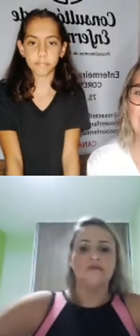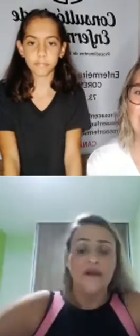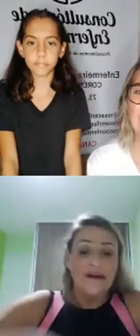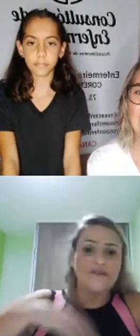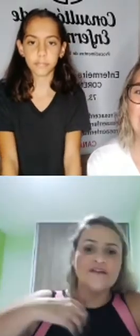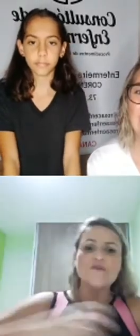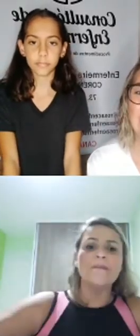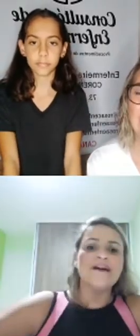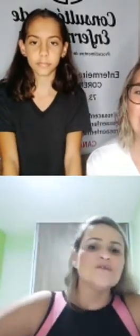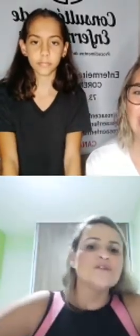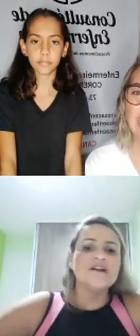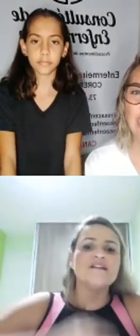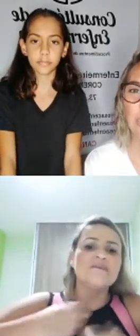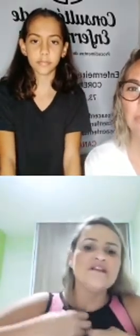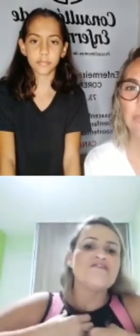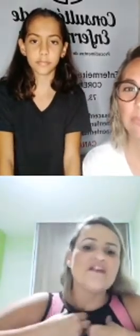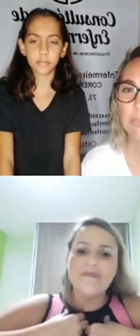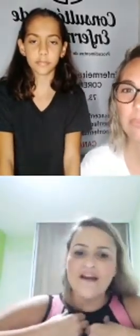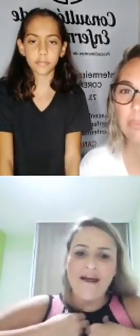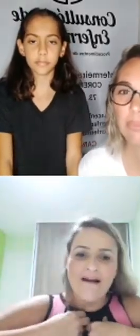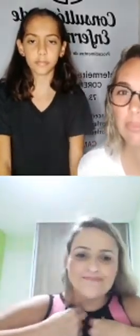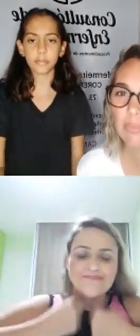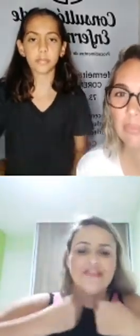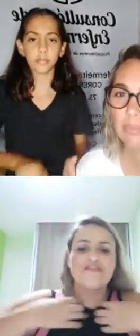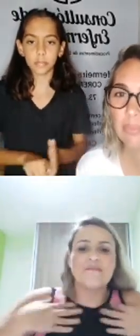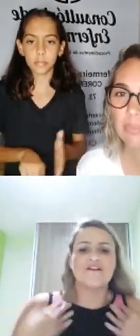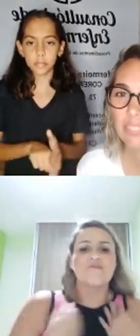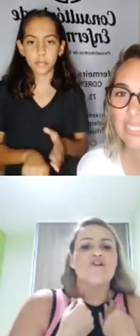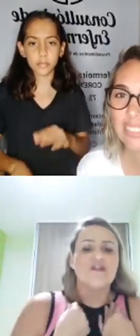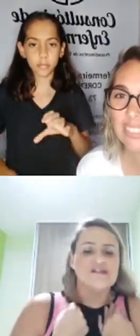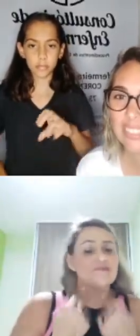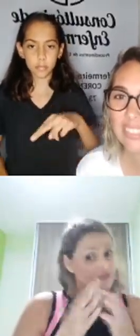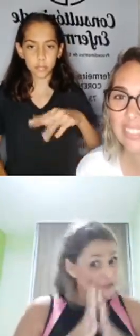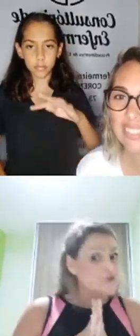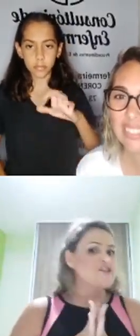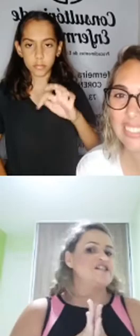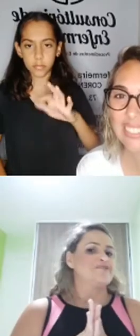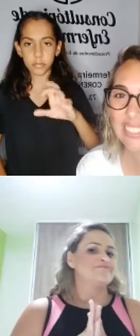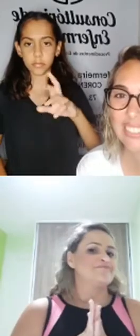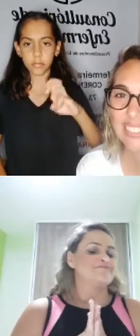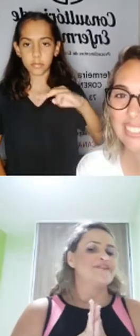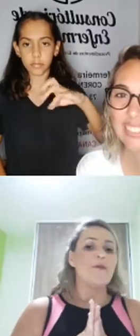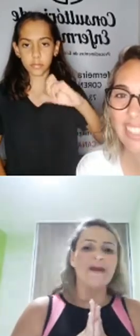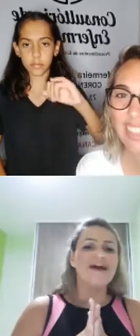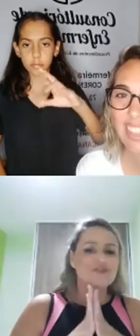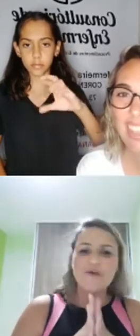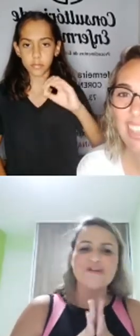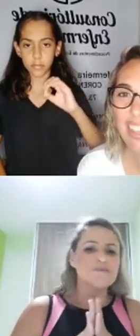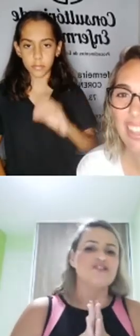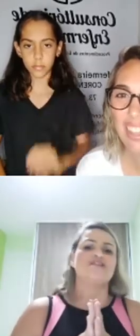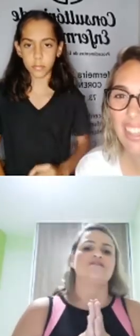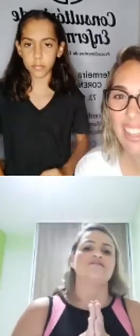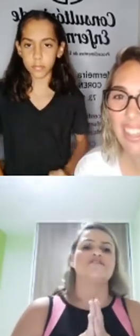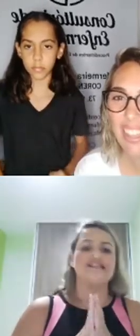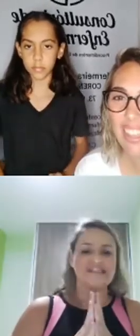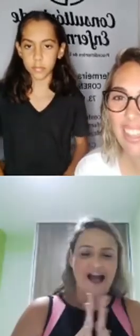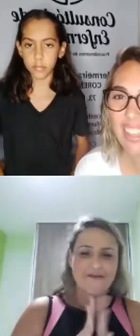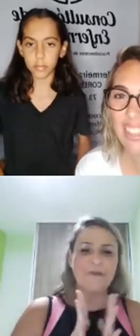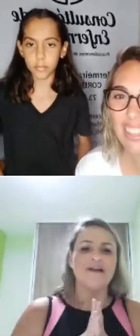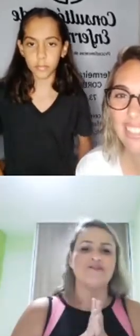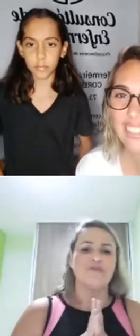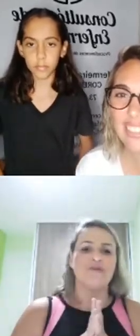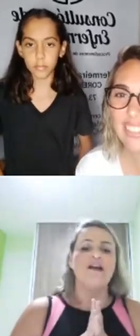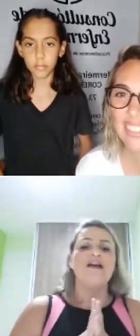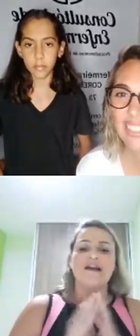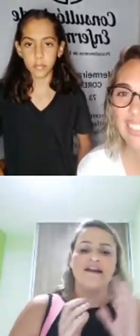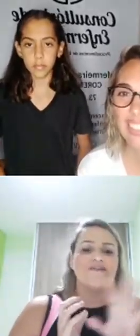Então, eu tenho uma pergunta aqui da minha enfermeira, da enfermeira do meu coração, que eu tenho duas. Que eu perturbo as bichinhas. Você sabe que eu